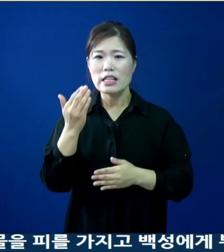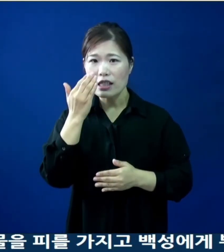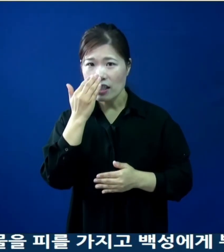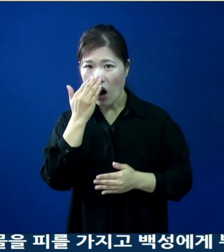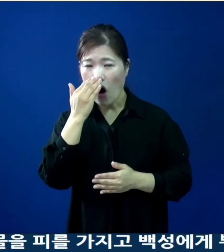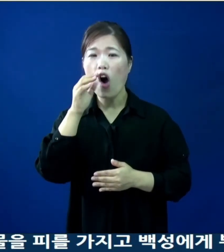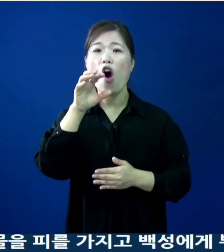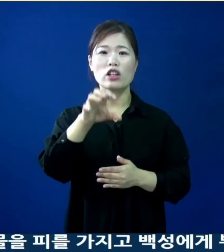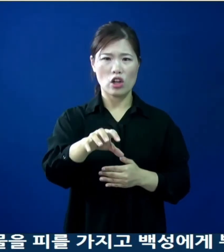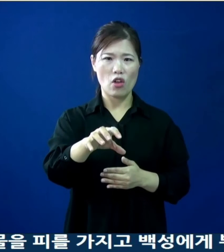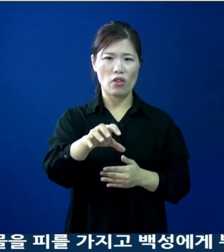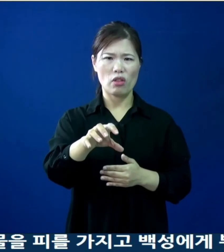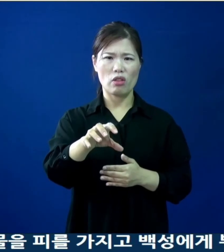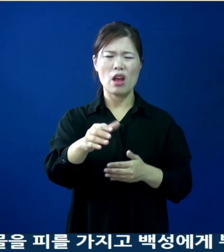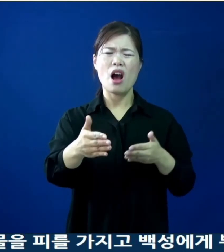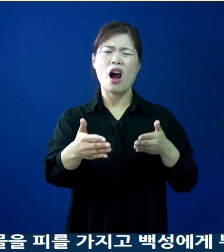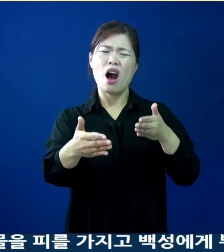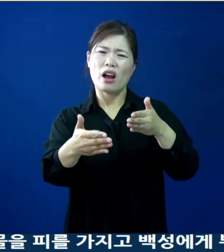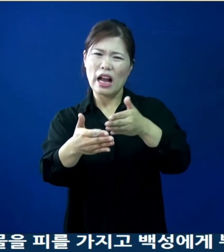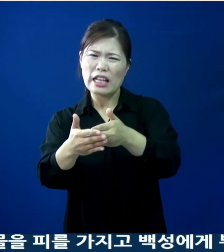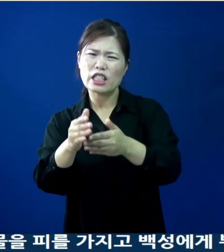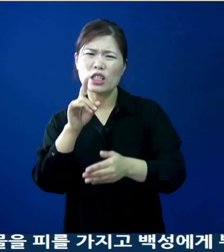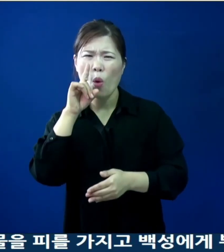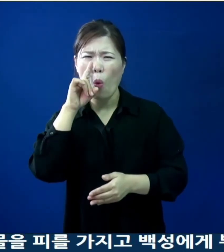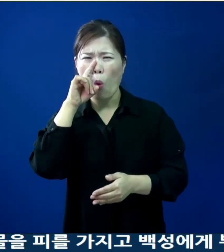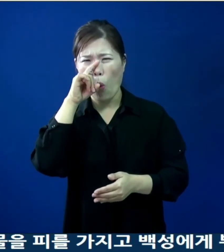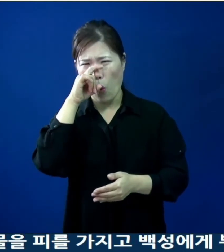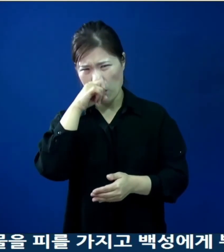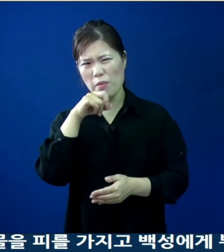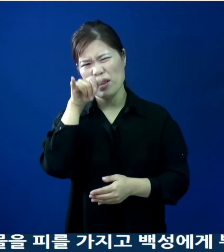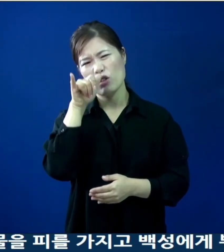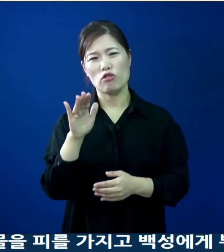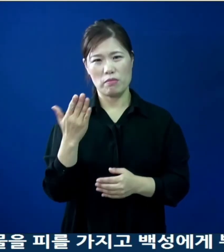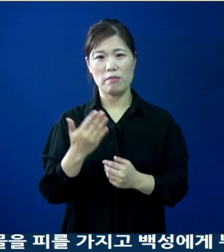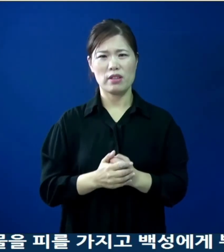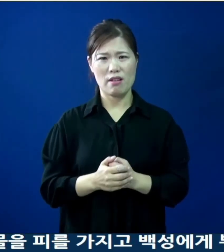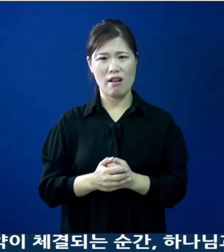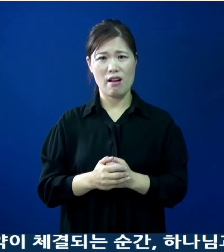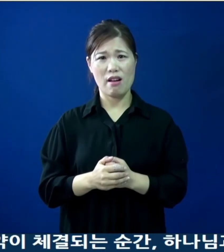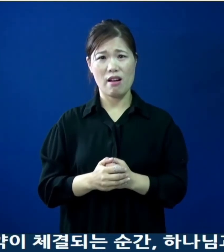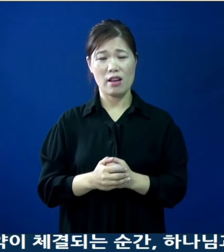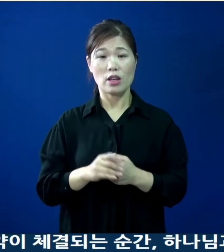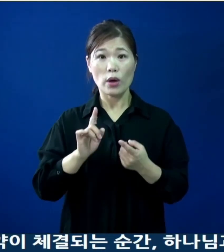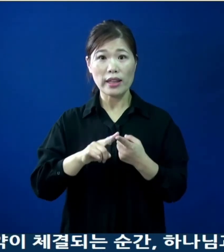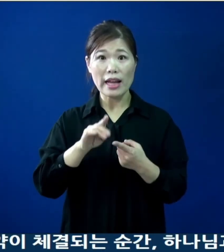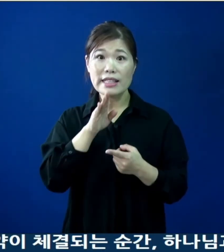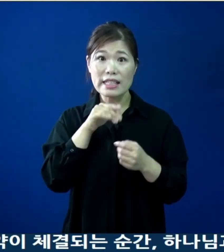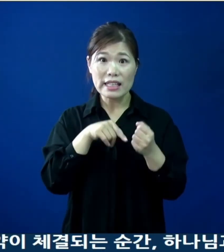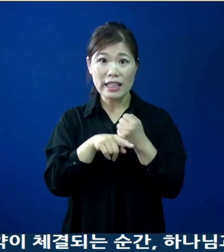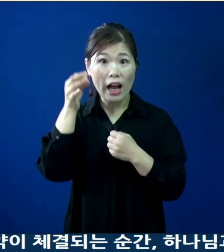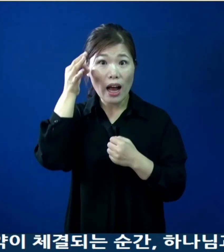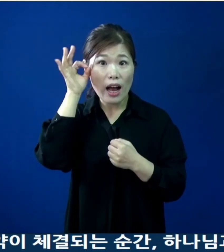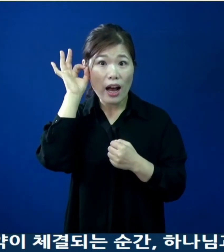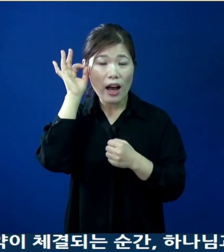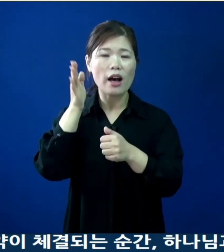성전까지 오염시킬 수 있는 겁니다. 여러분, 이 진리가 좀 깨달아졌으면